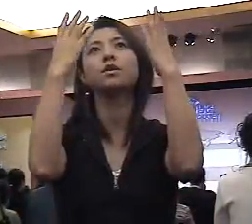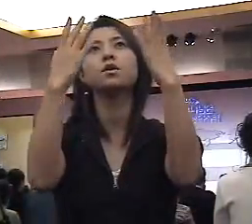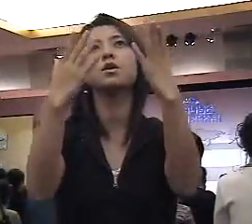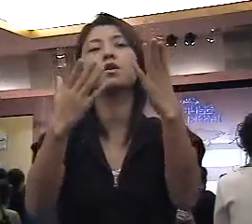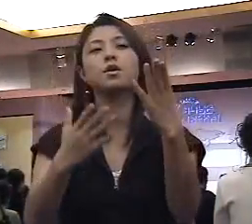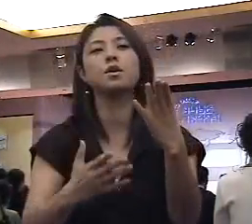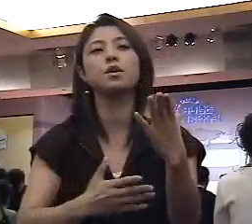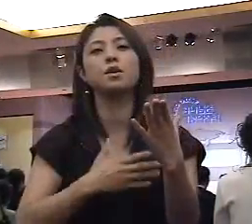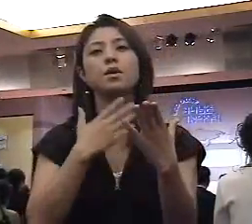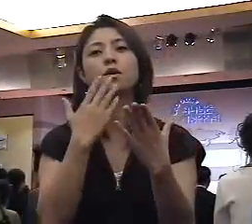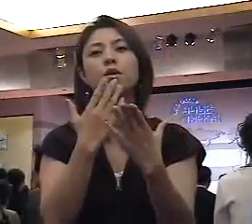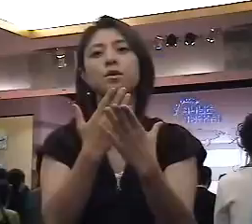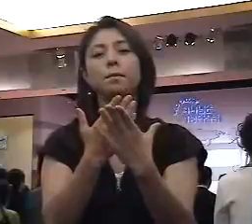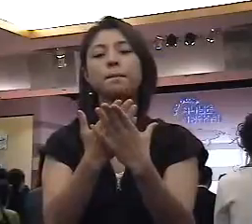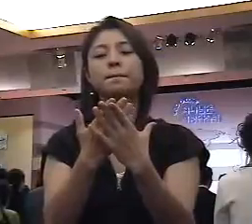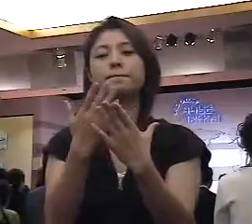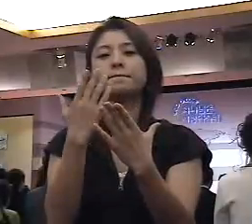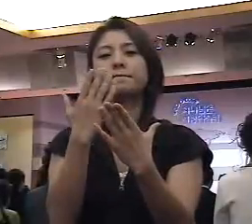붙드소서.